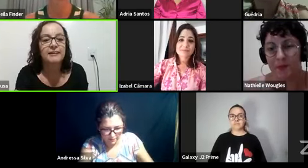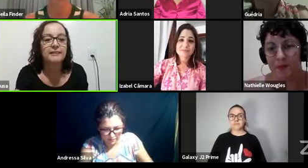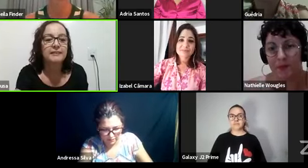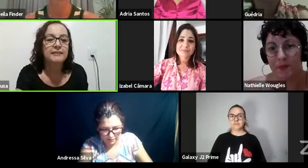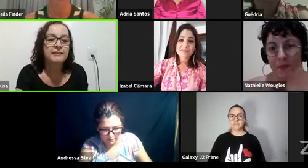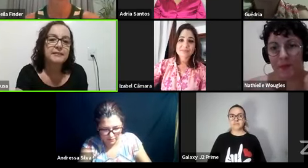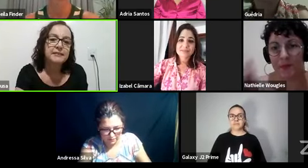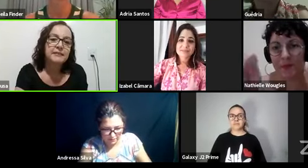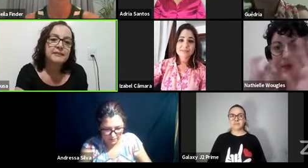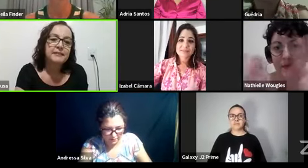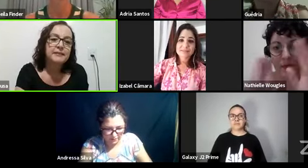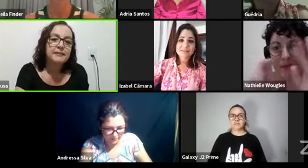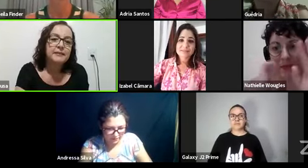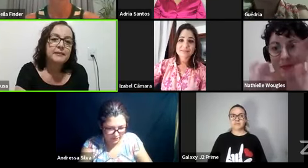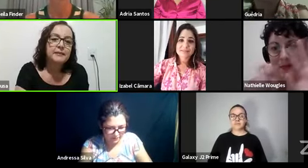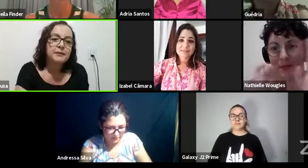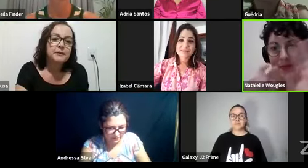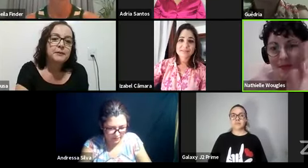intérprete tá ali.